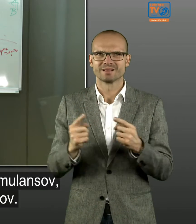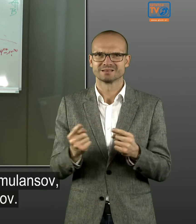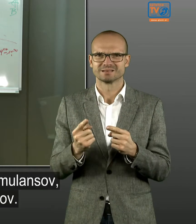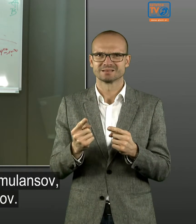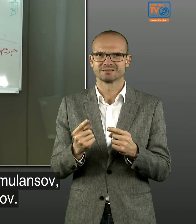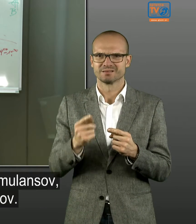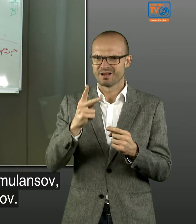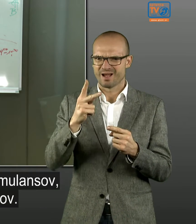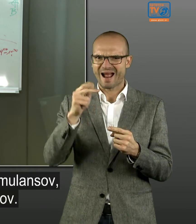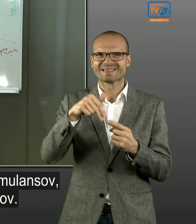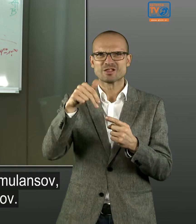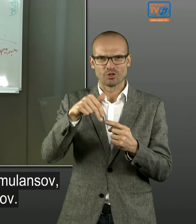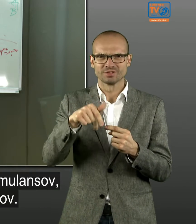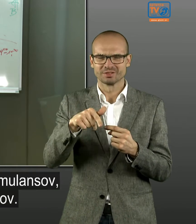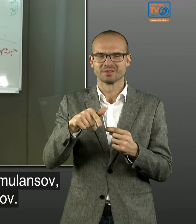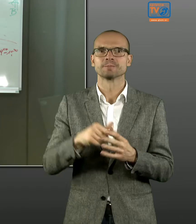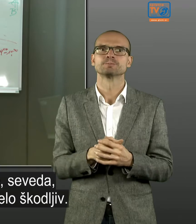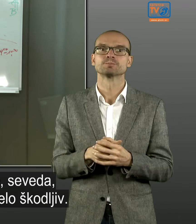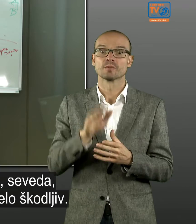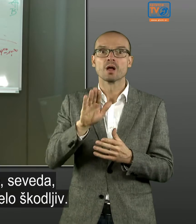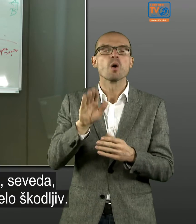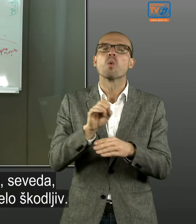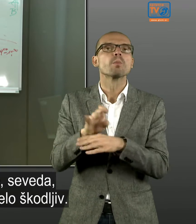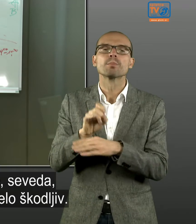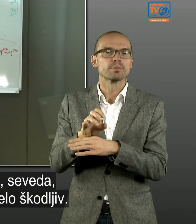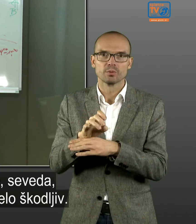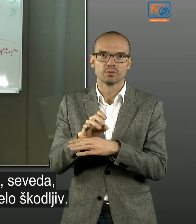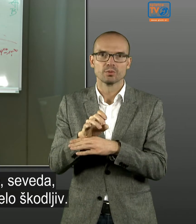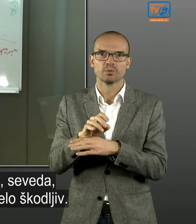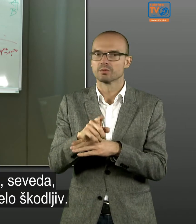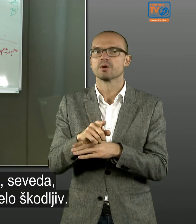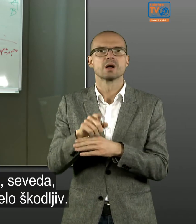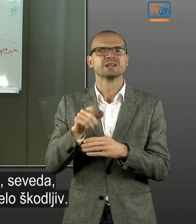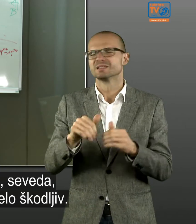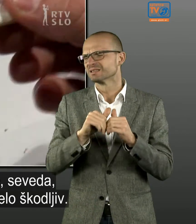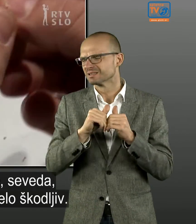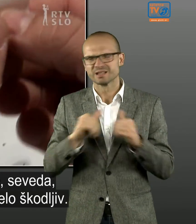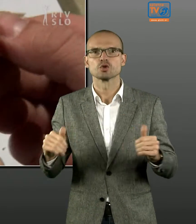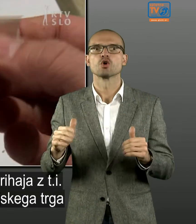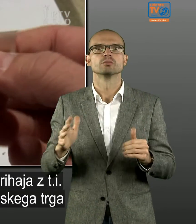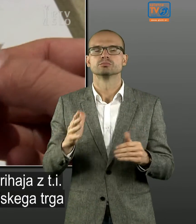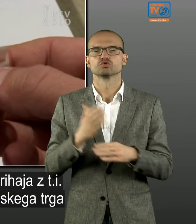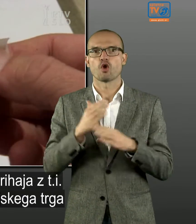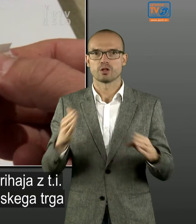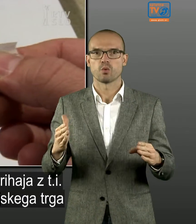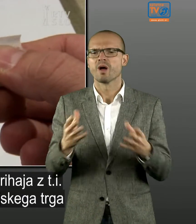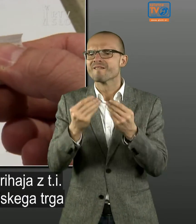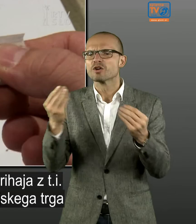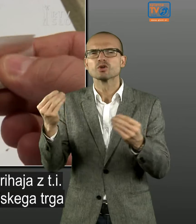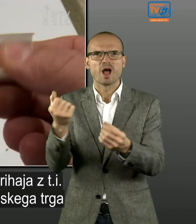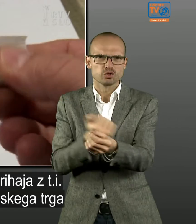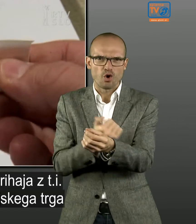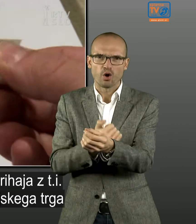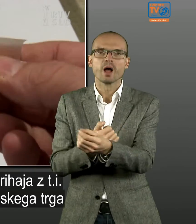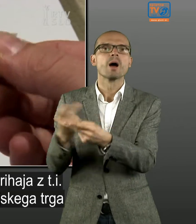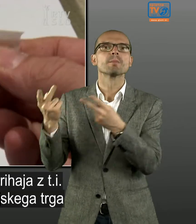imenovanih katinonov, in njegov učinek je seveda ravno tako lahko zelo škodljiv. Večina teh drog prihaja